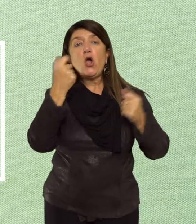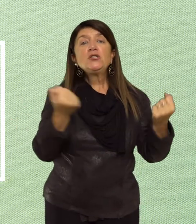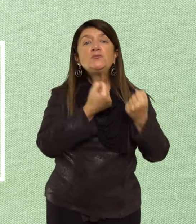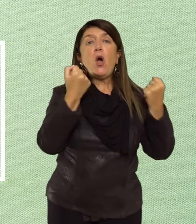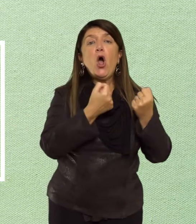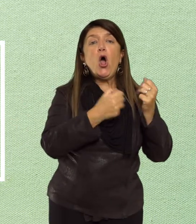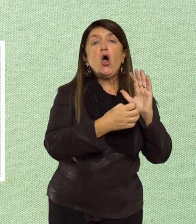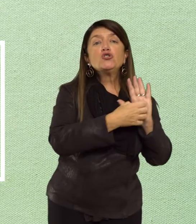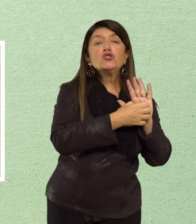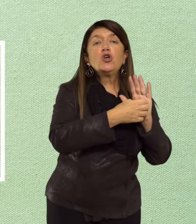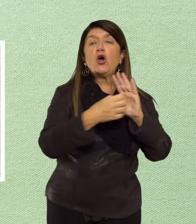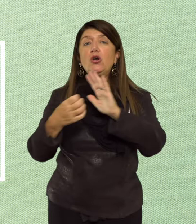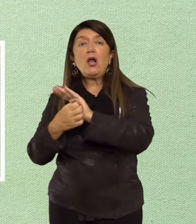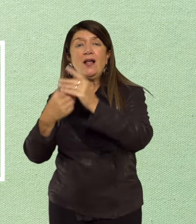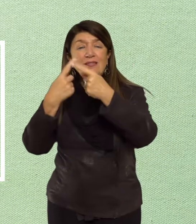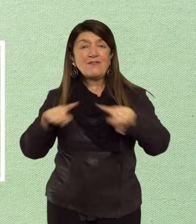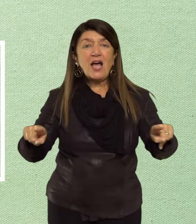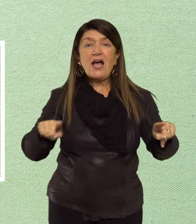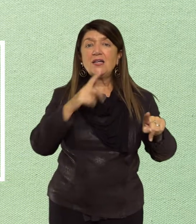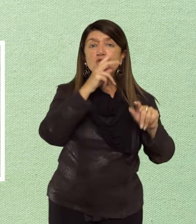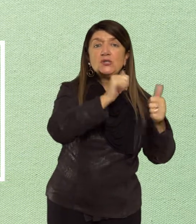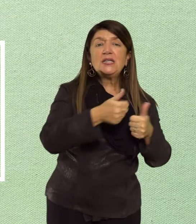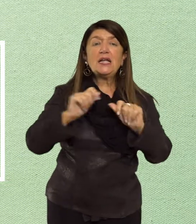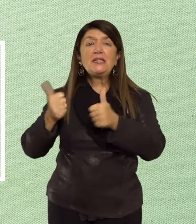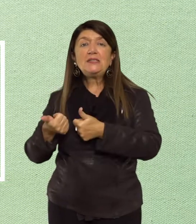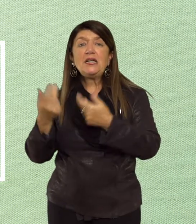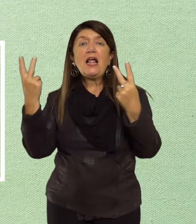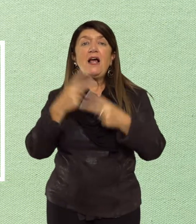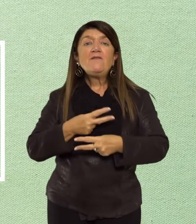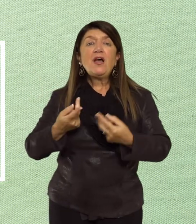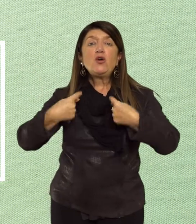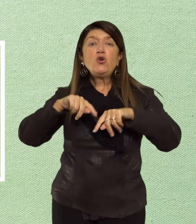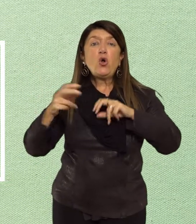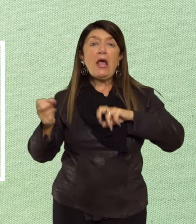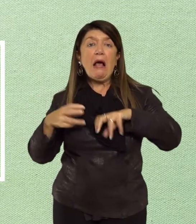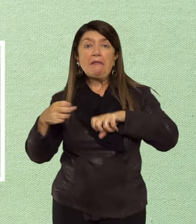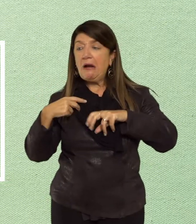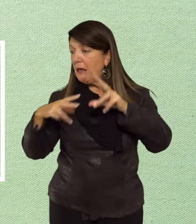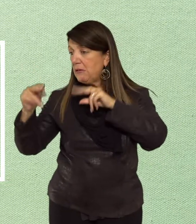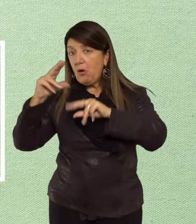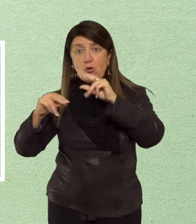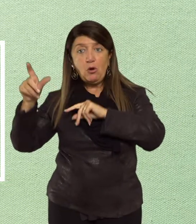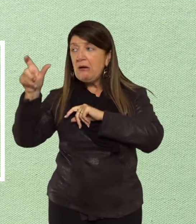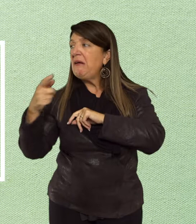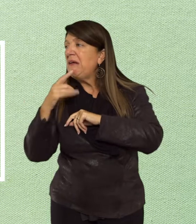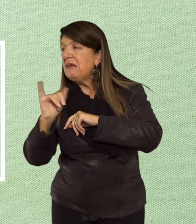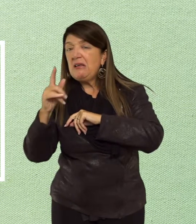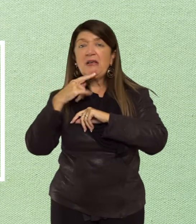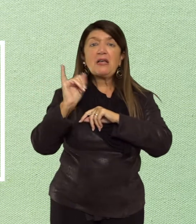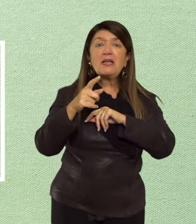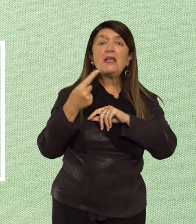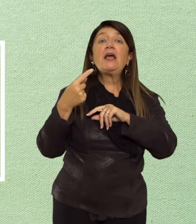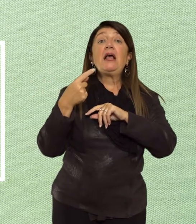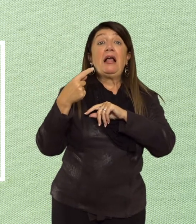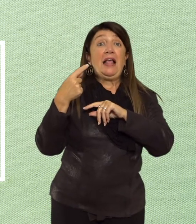quindi tra di noi è brutto a dirlo, ma quasi non ci conosciamo neanche tra atleti. Invece nel caso della